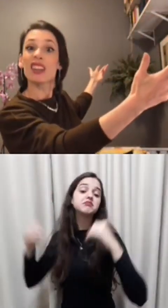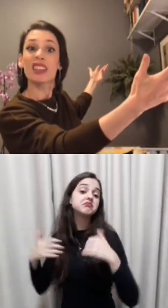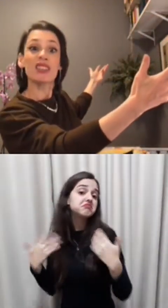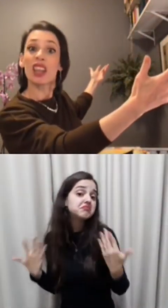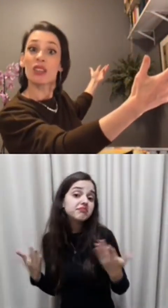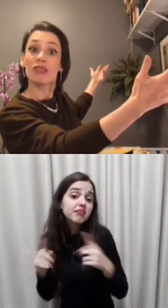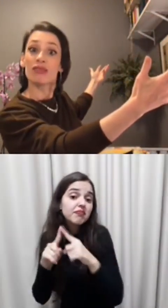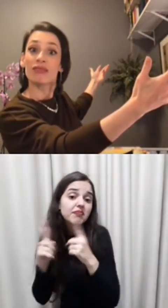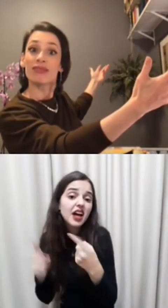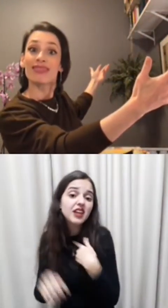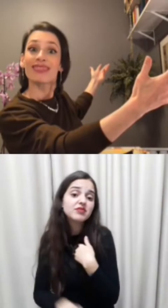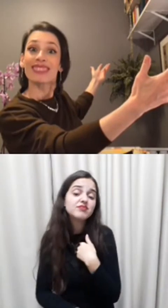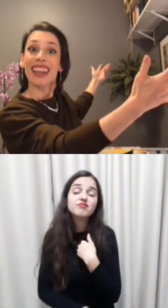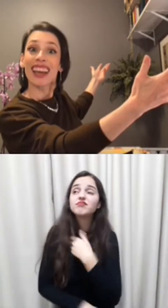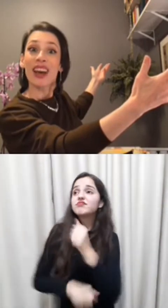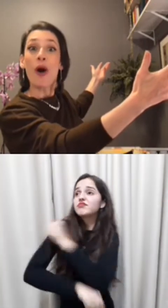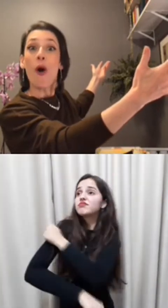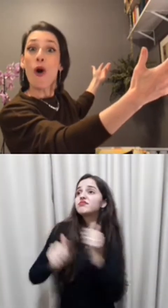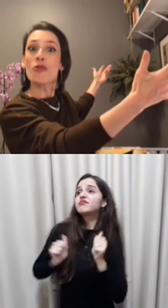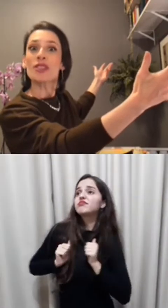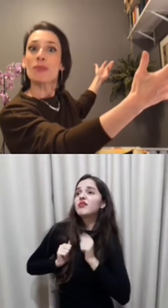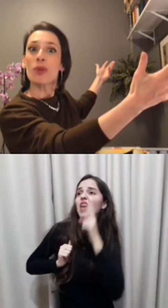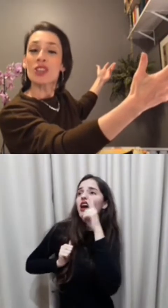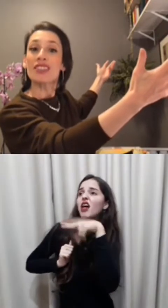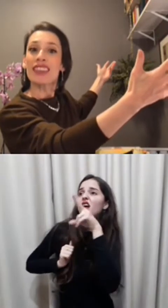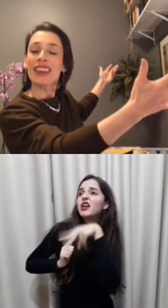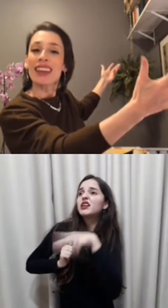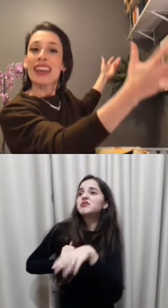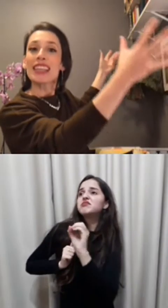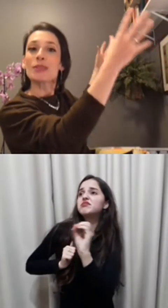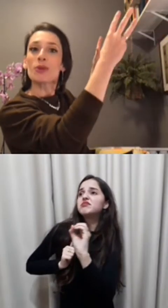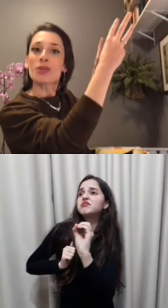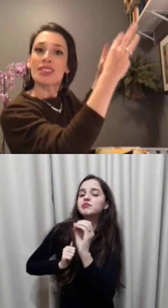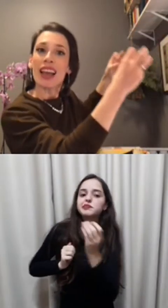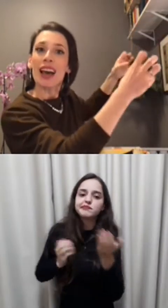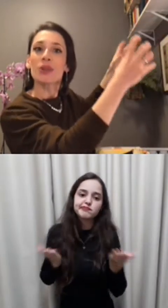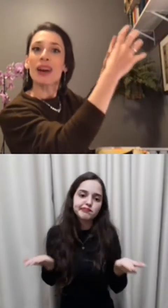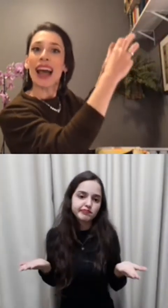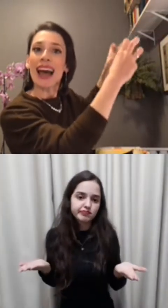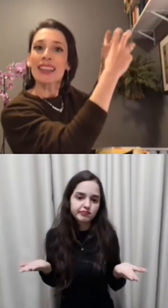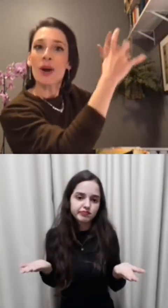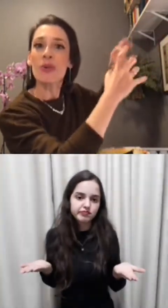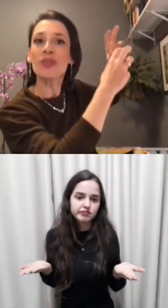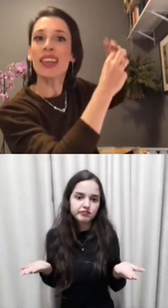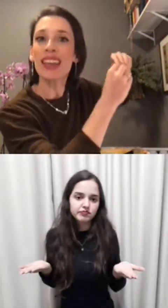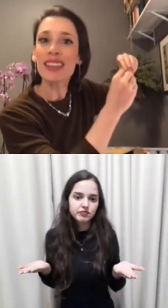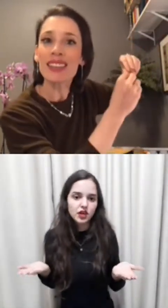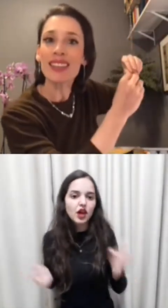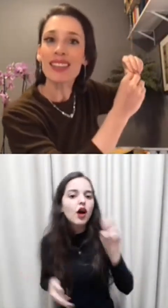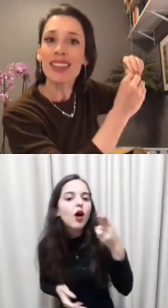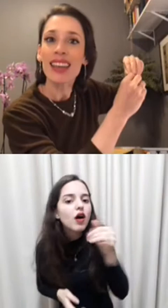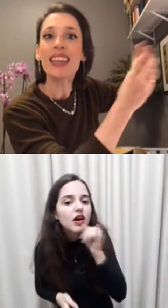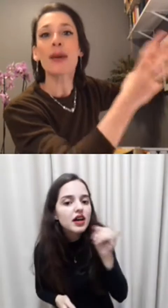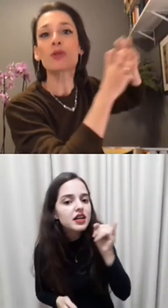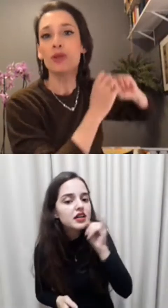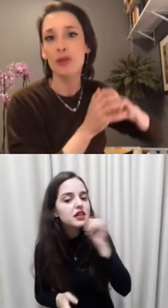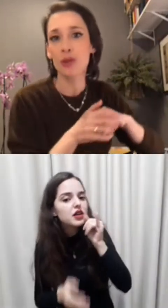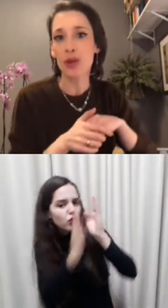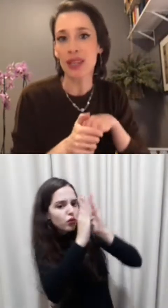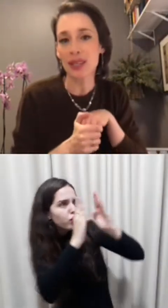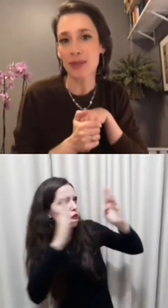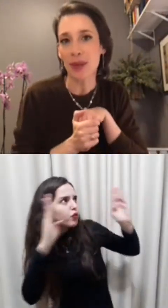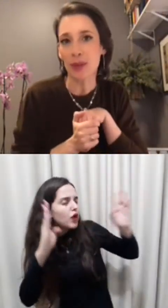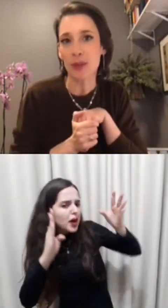ter lido nenhum. Né? Ou você pode ter esmiuçado cada um deles e absorvido